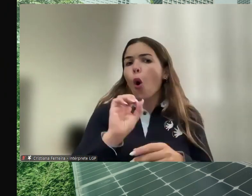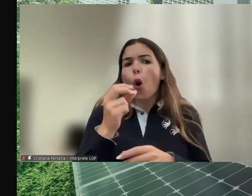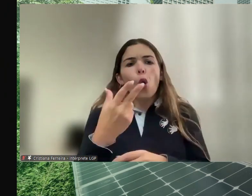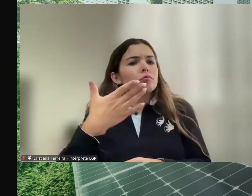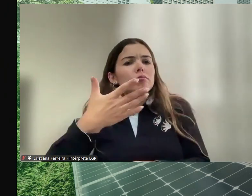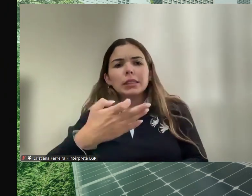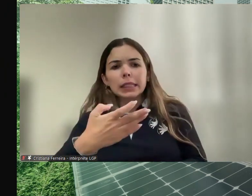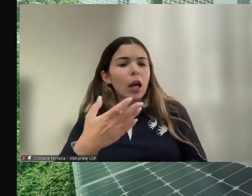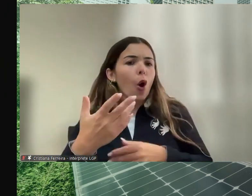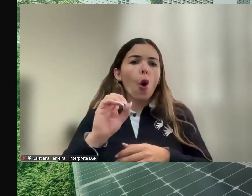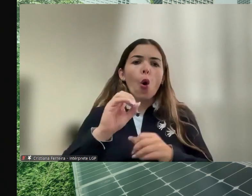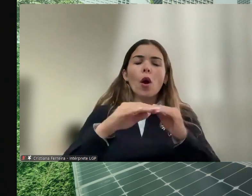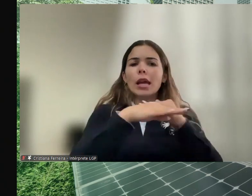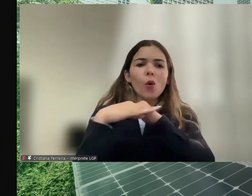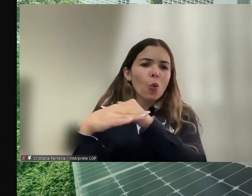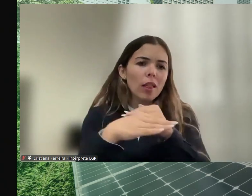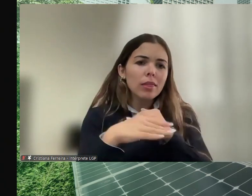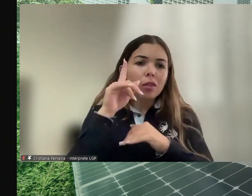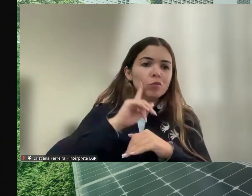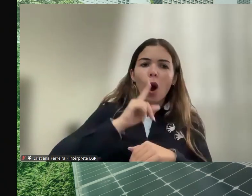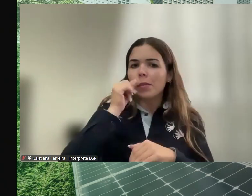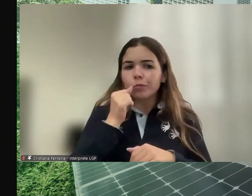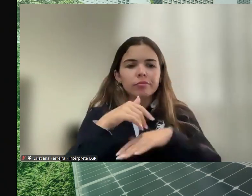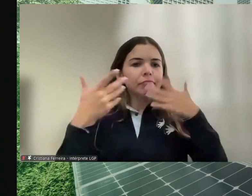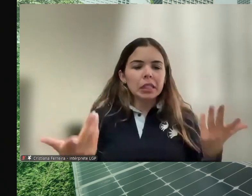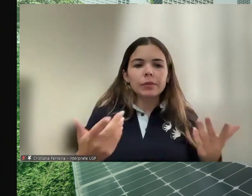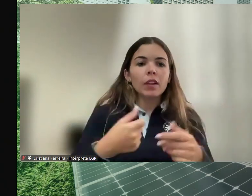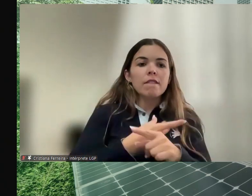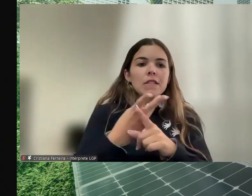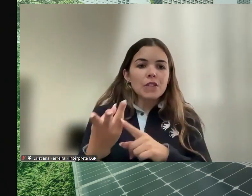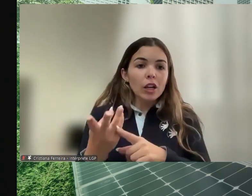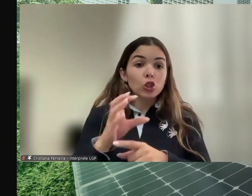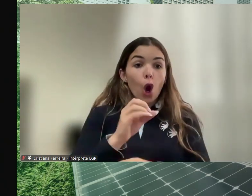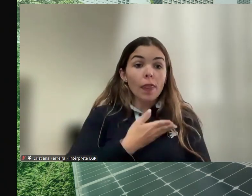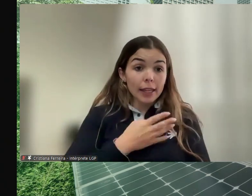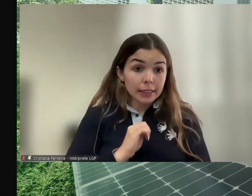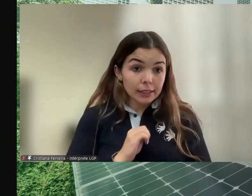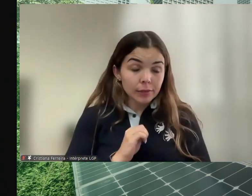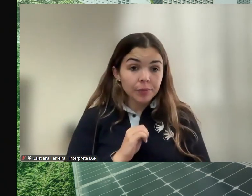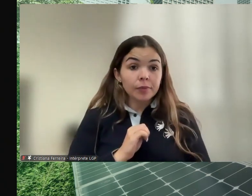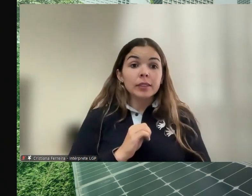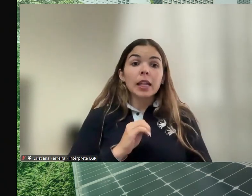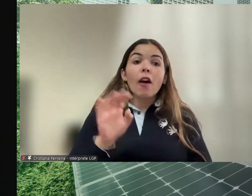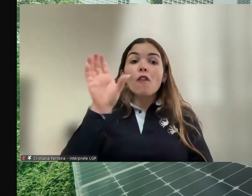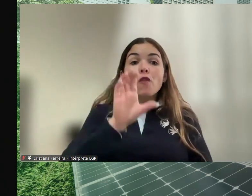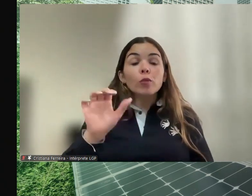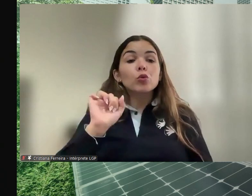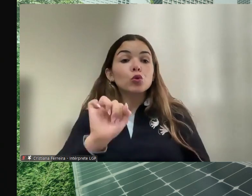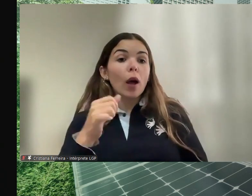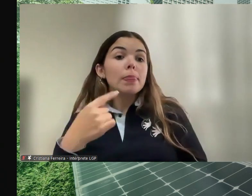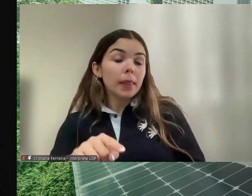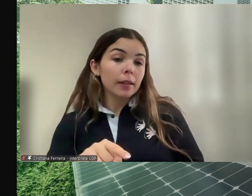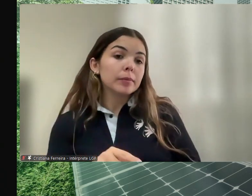contribuímos para a igualdade de género, para o 5, enfim, todos os vários ODS têm as suas formas de